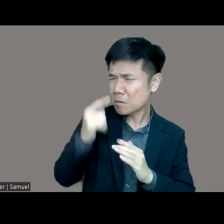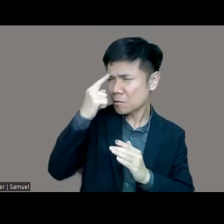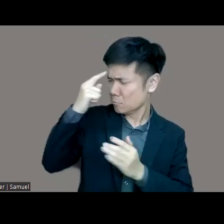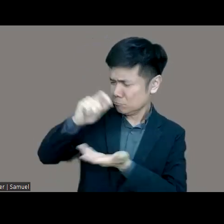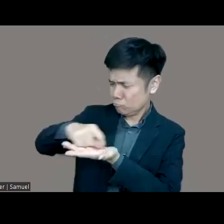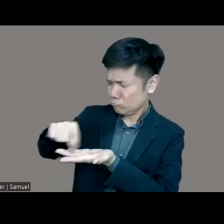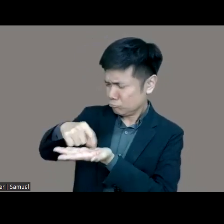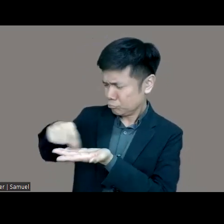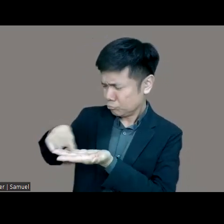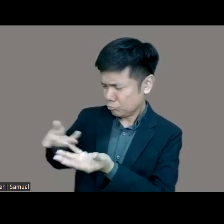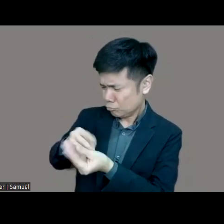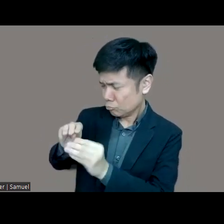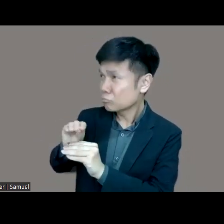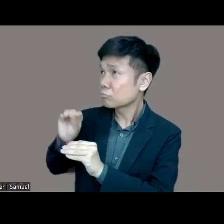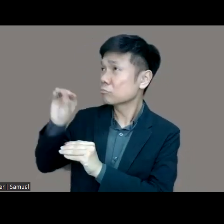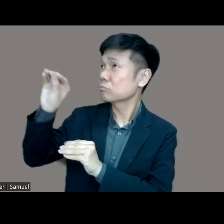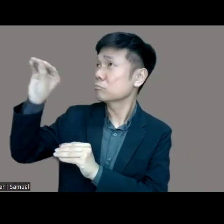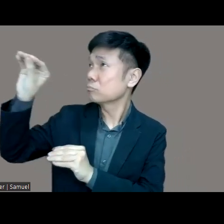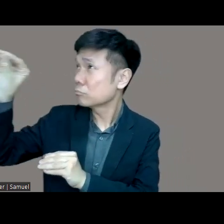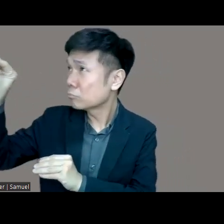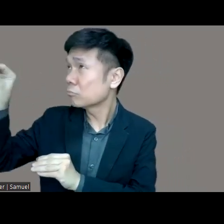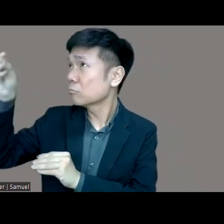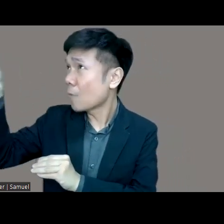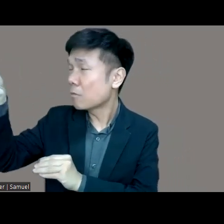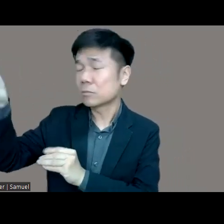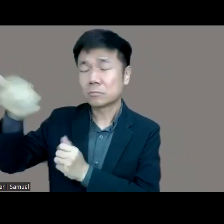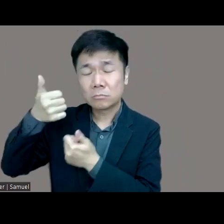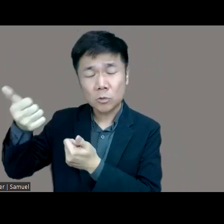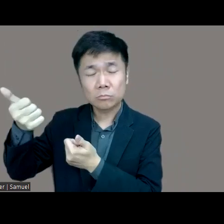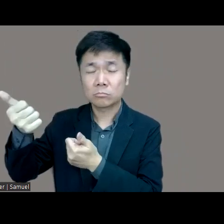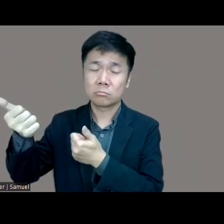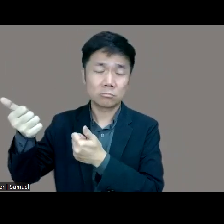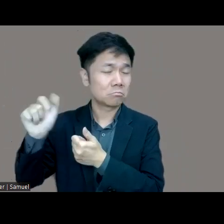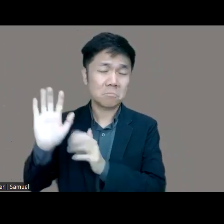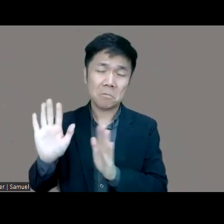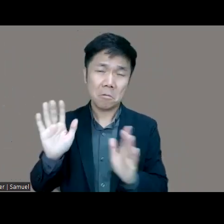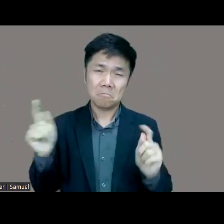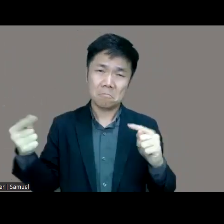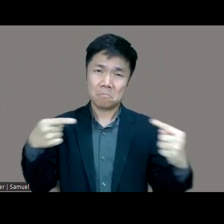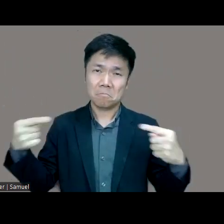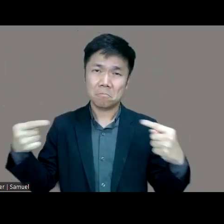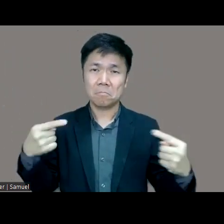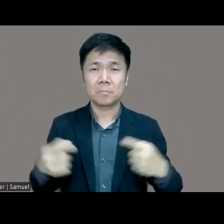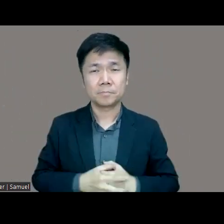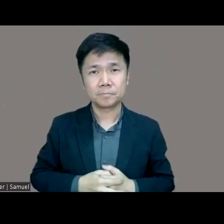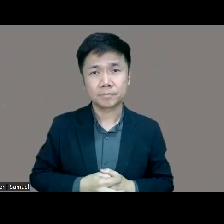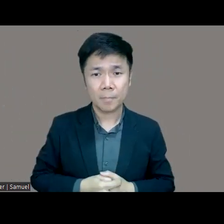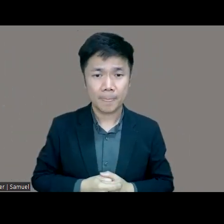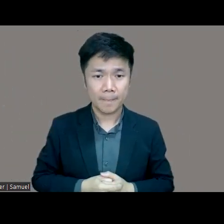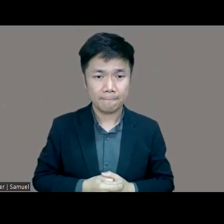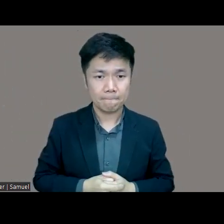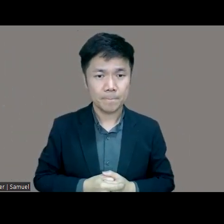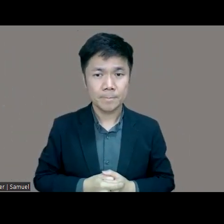Al-Rachid Kassan, est-ce que vous voudriez partager des informations sur votre travail aux Philippines? Ce